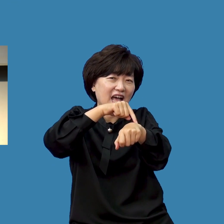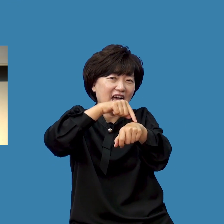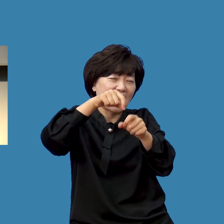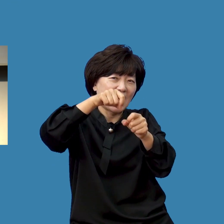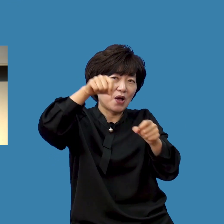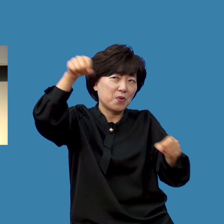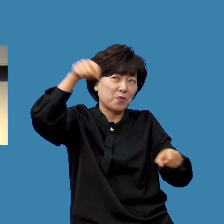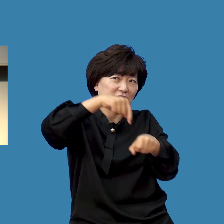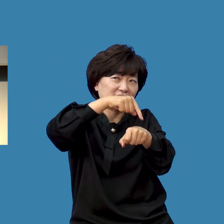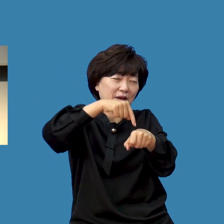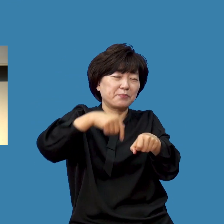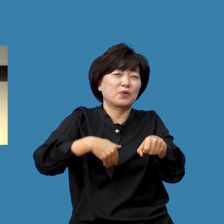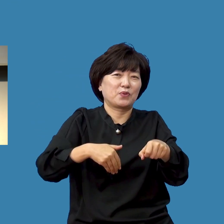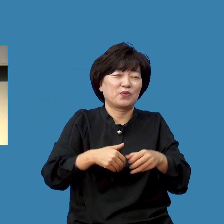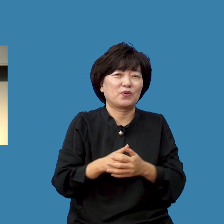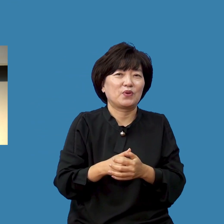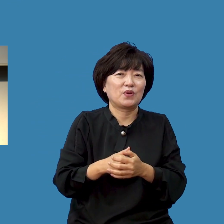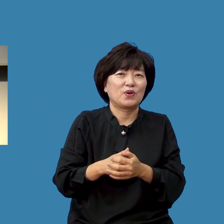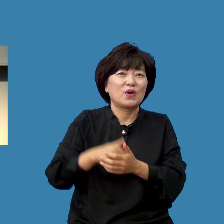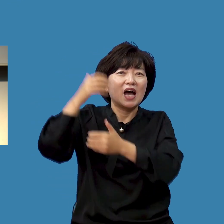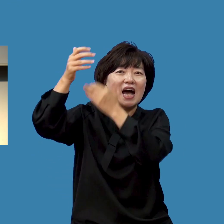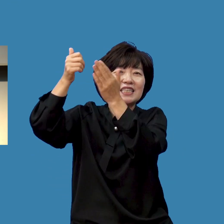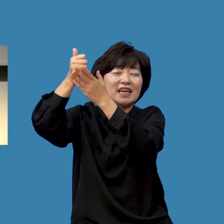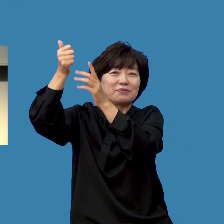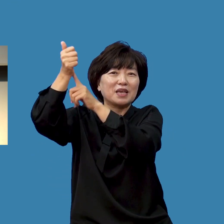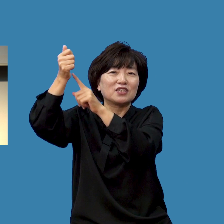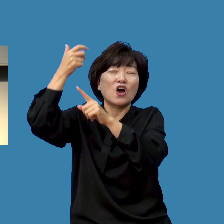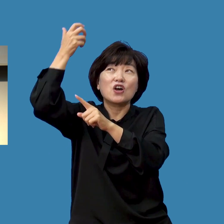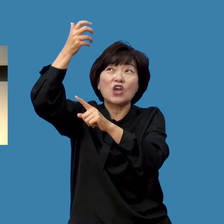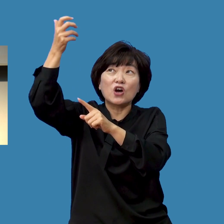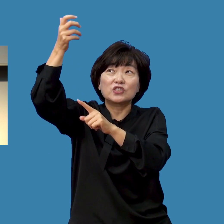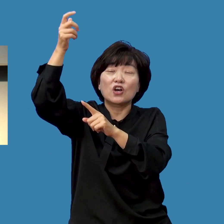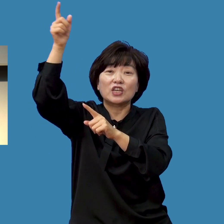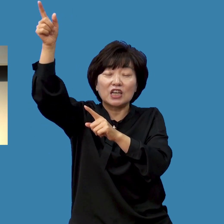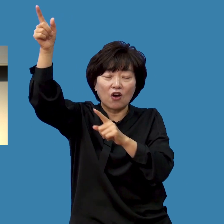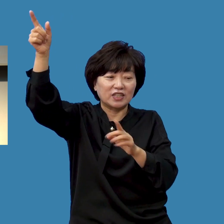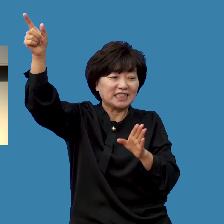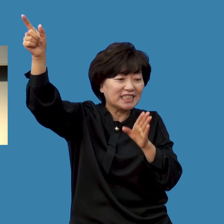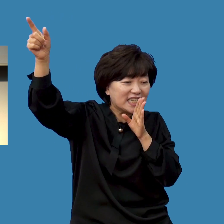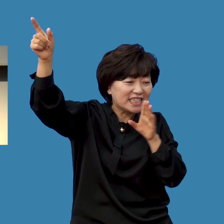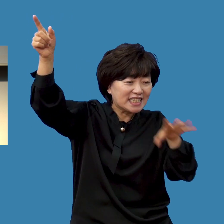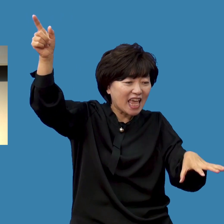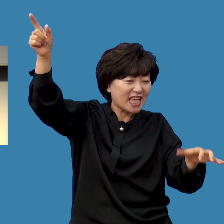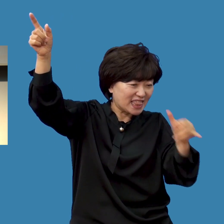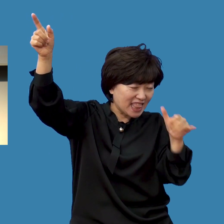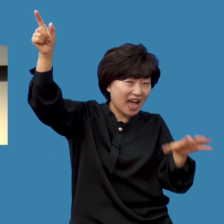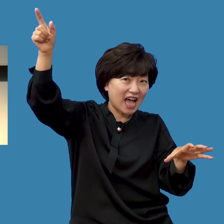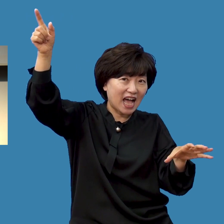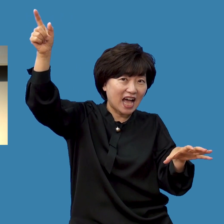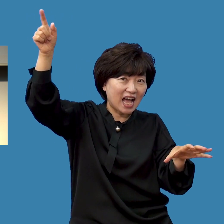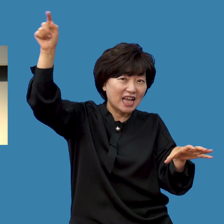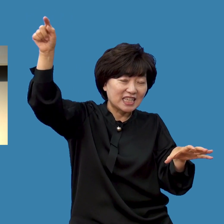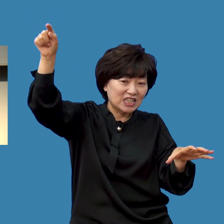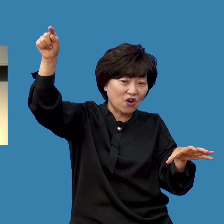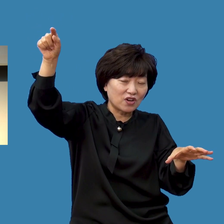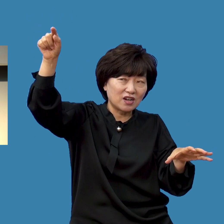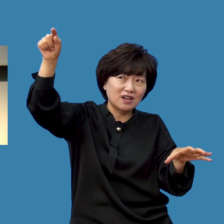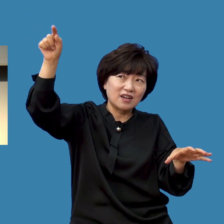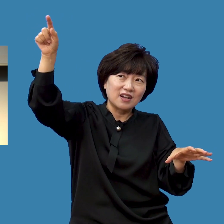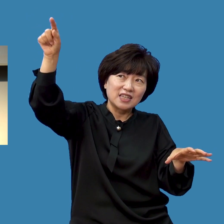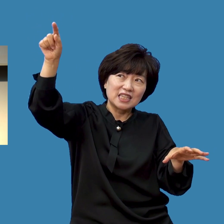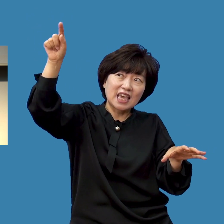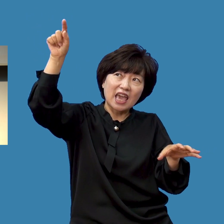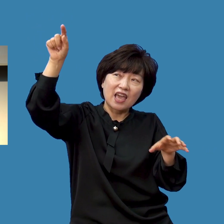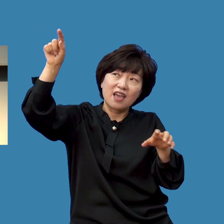있고 시간이 필요하다는 거예요. 그래서 하나님께서 영적인 것은 실체가 있다라고 하는 것을 이 딜레이를